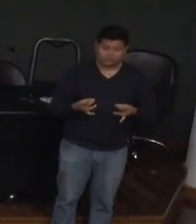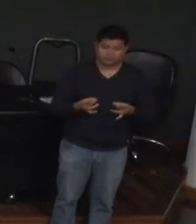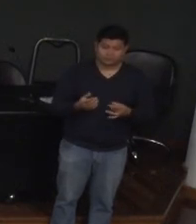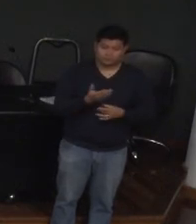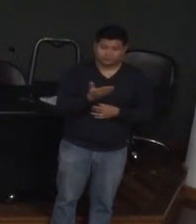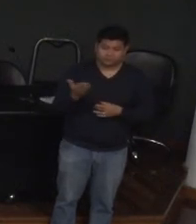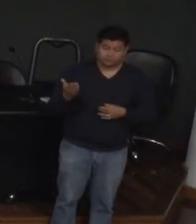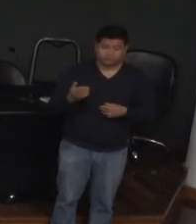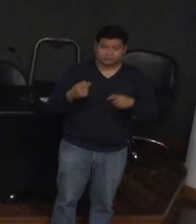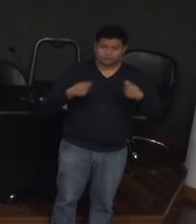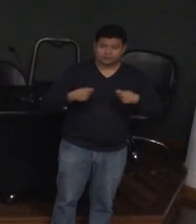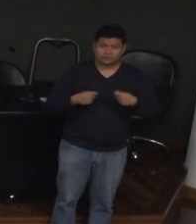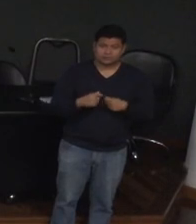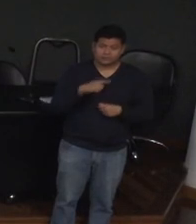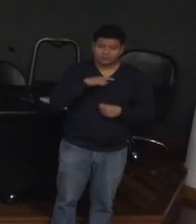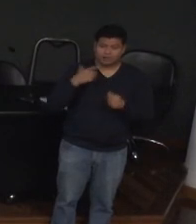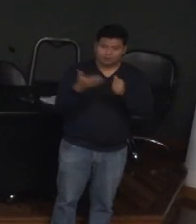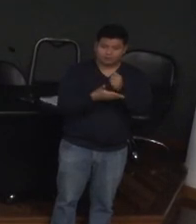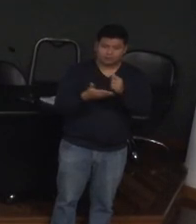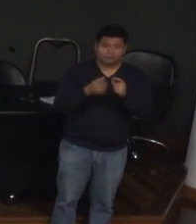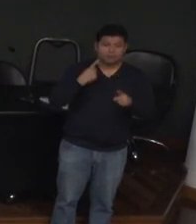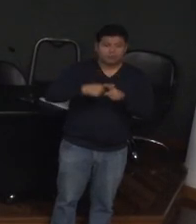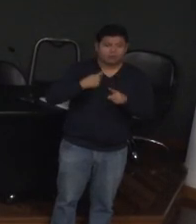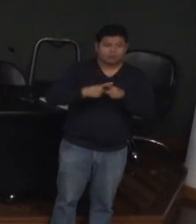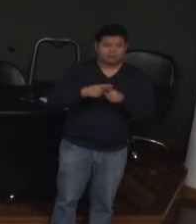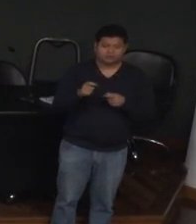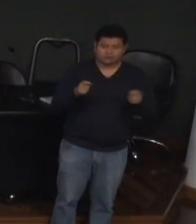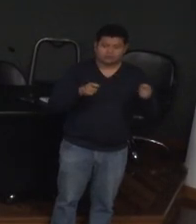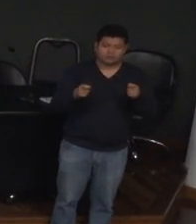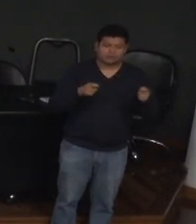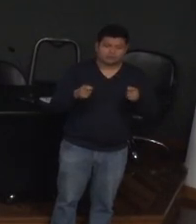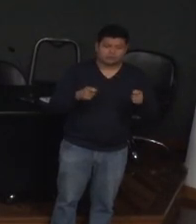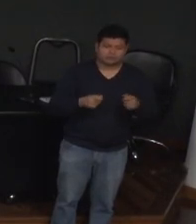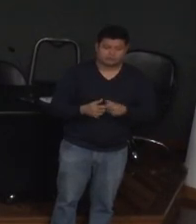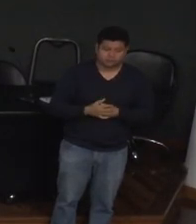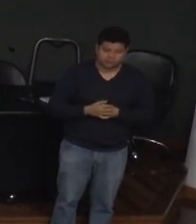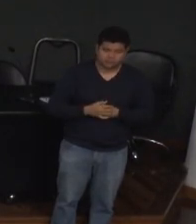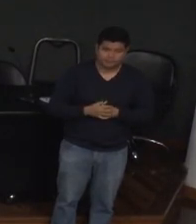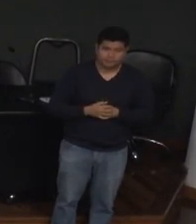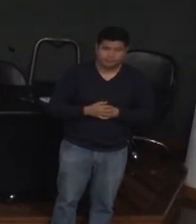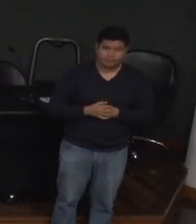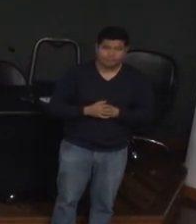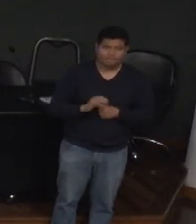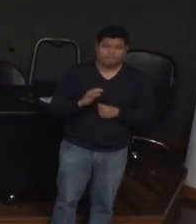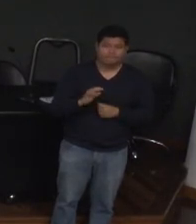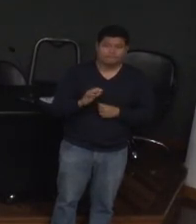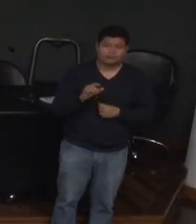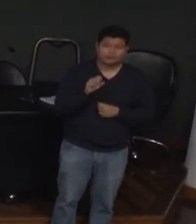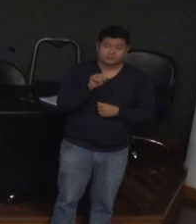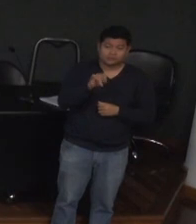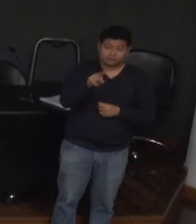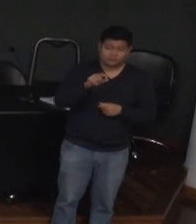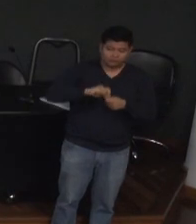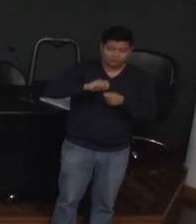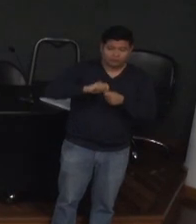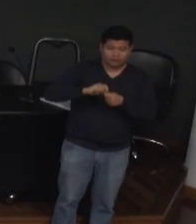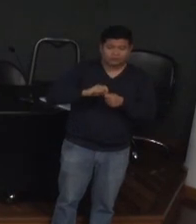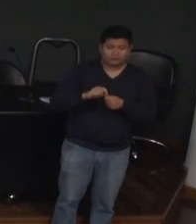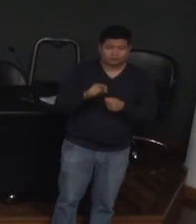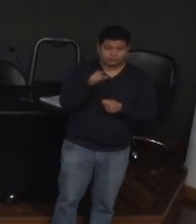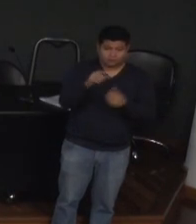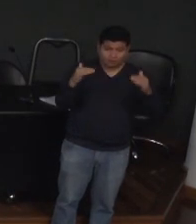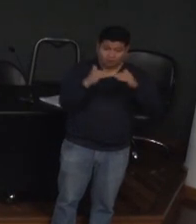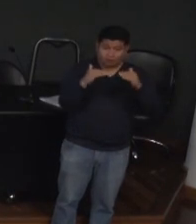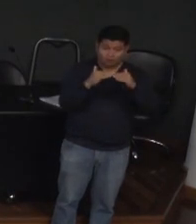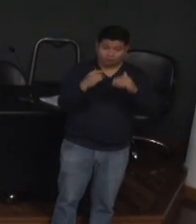técnica. Tal. Tem o fundamento do porquê eu estou fazendo aquele controle. O que acontece com isso? Quando você tem isso, você concorda comigo